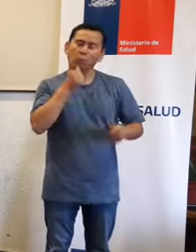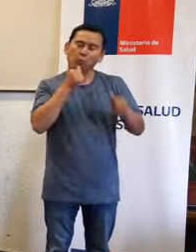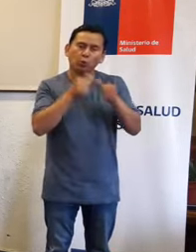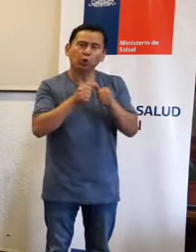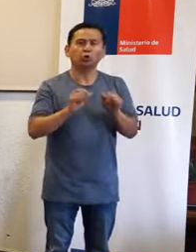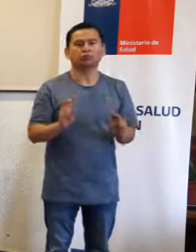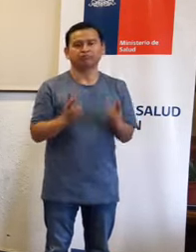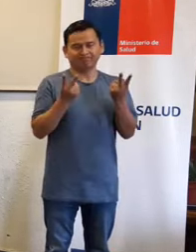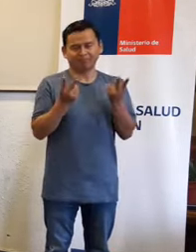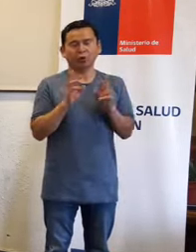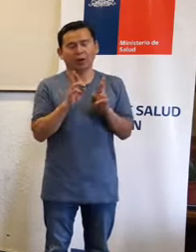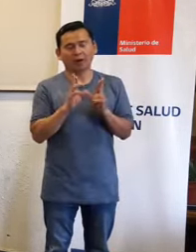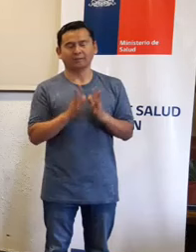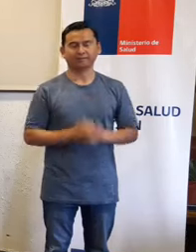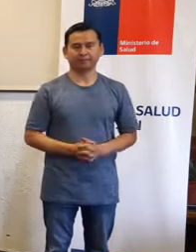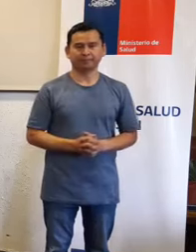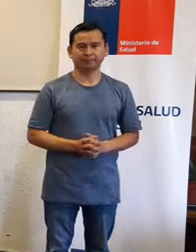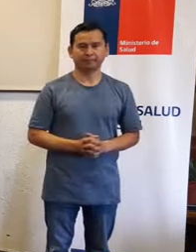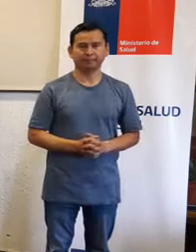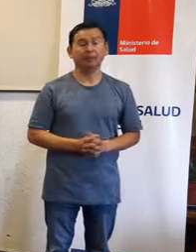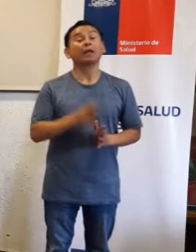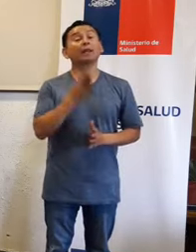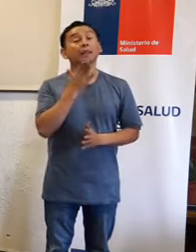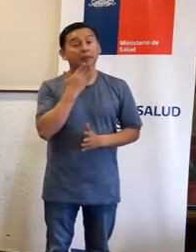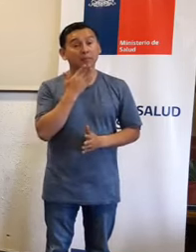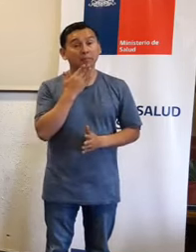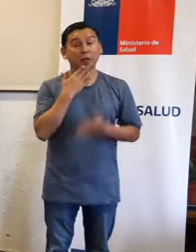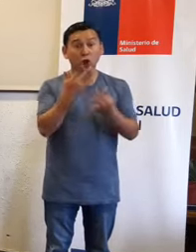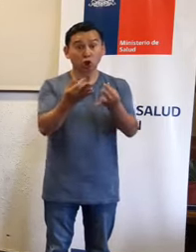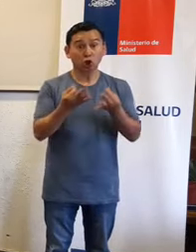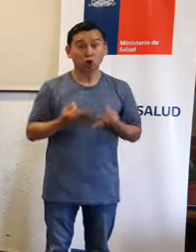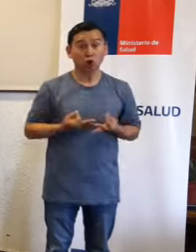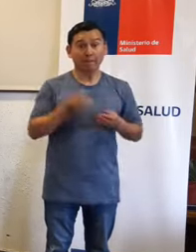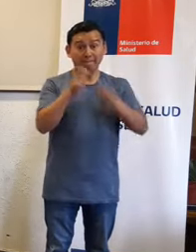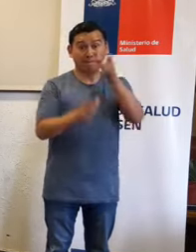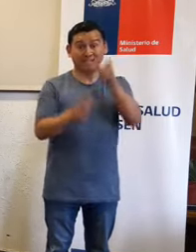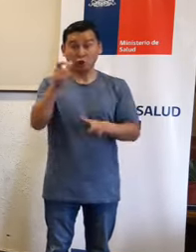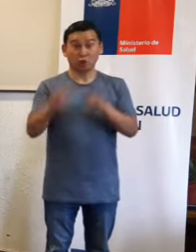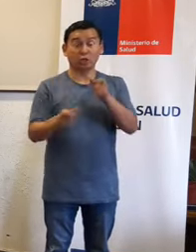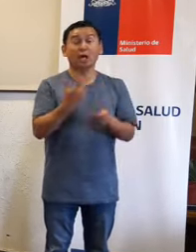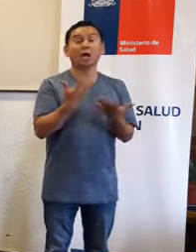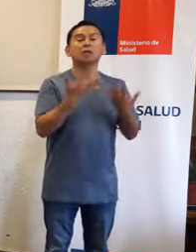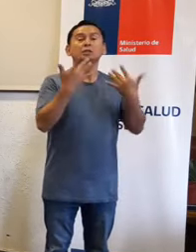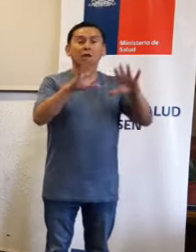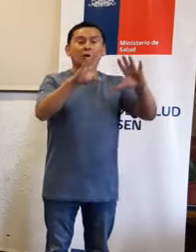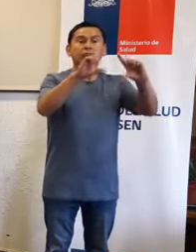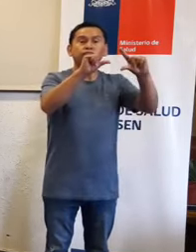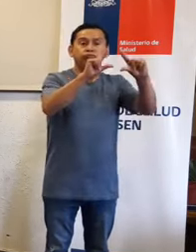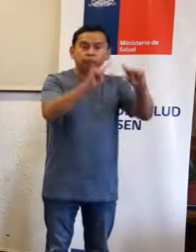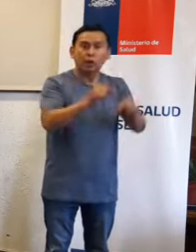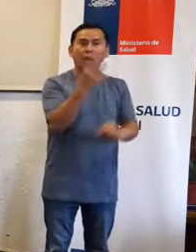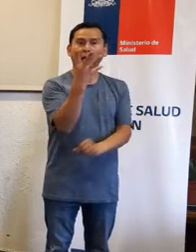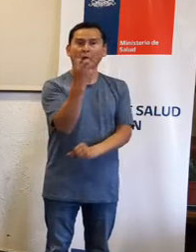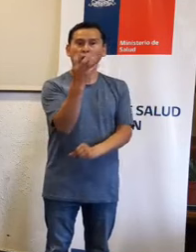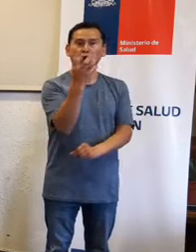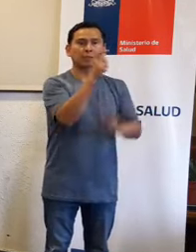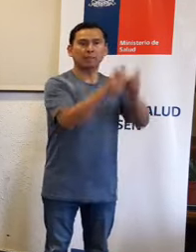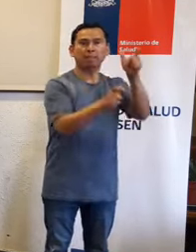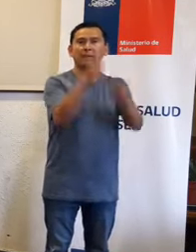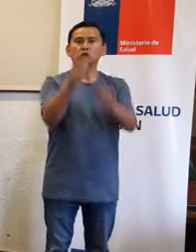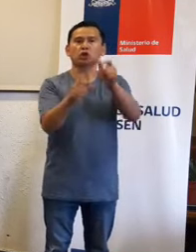recuperación. Decir también que del total de personas que teníamos en cuarentena, ya hemos bajado a 14 personas